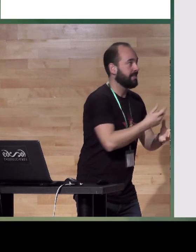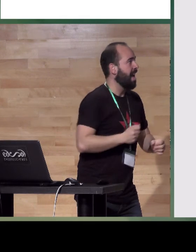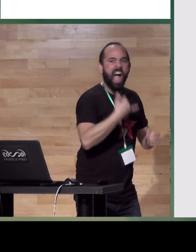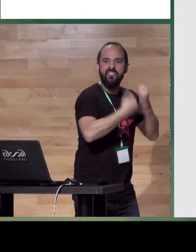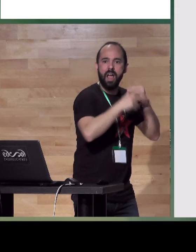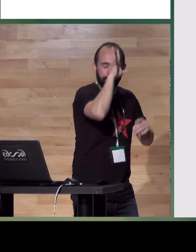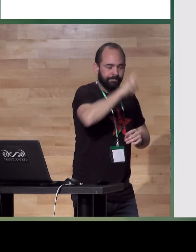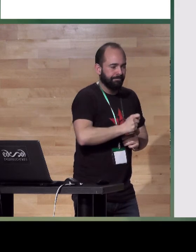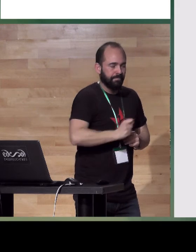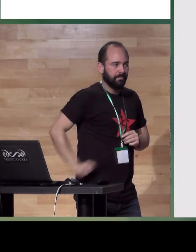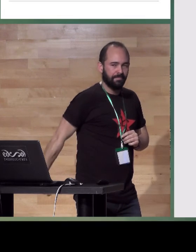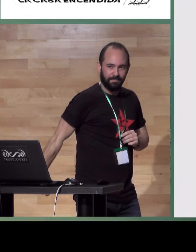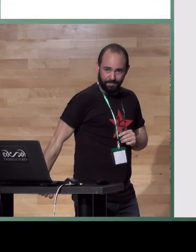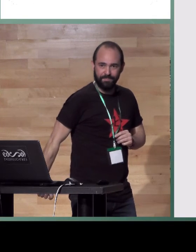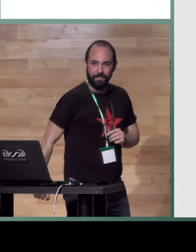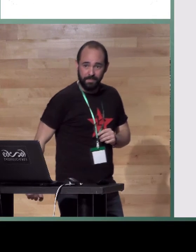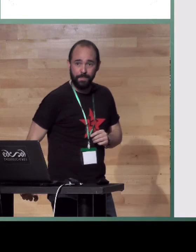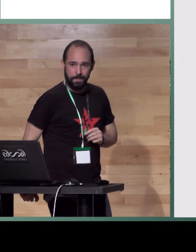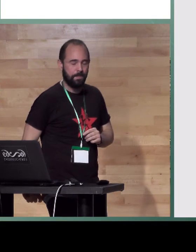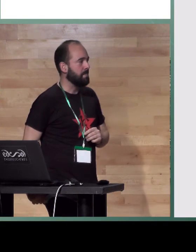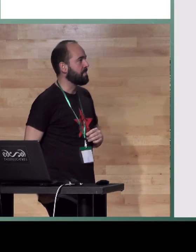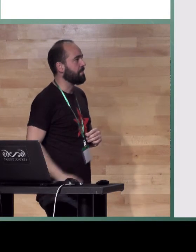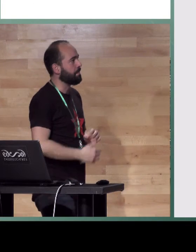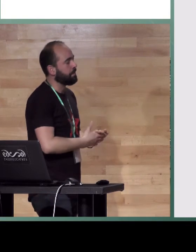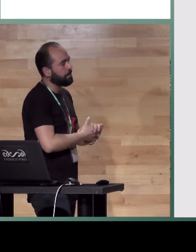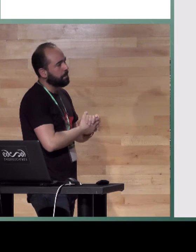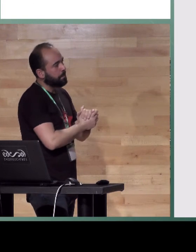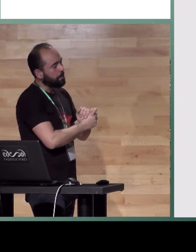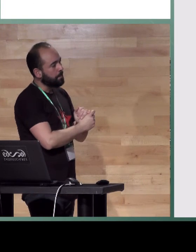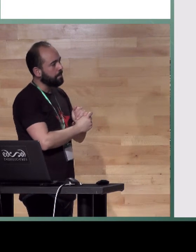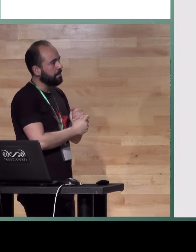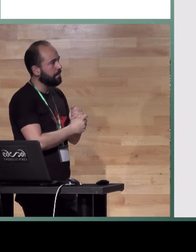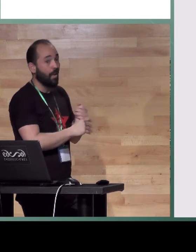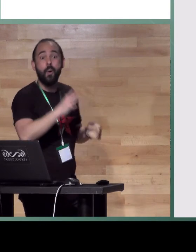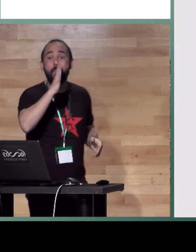Le da una flor, al final se arrepiente, no se la da.